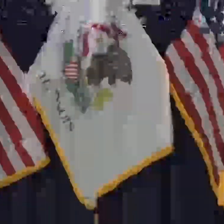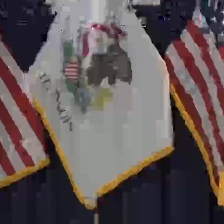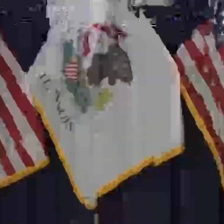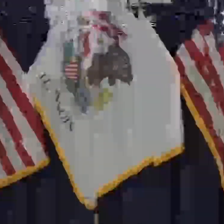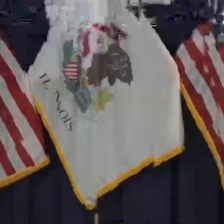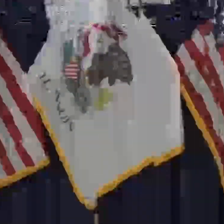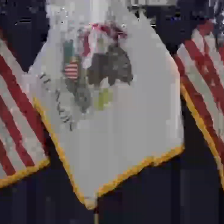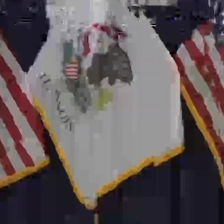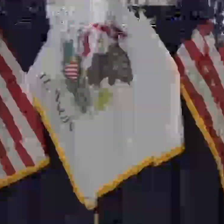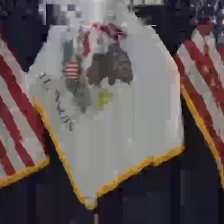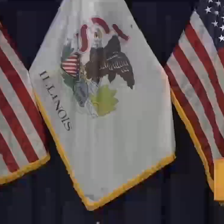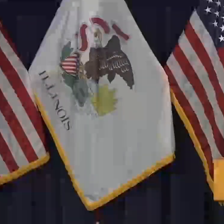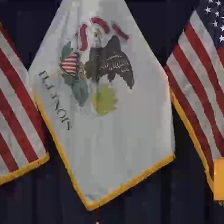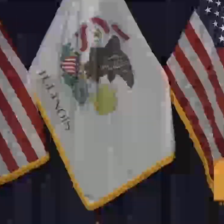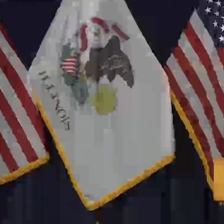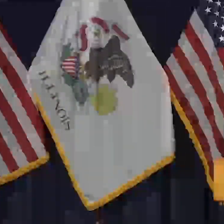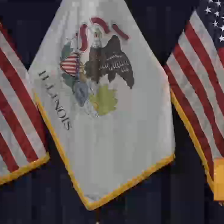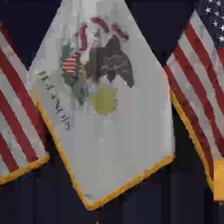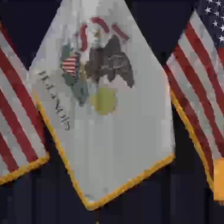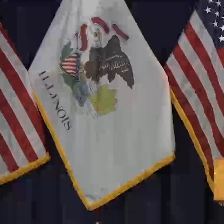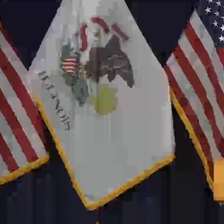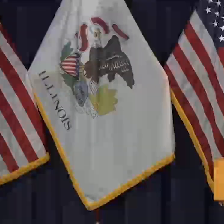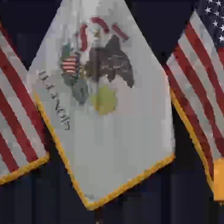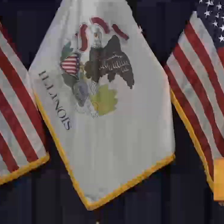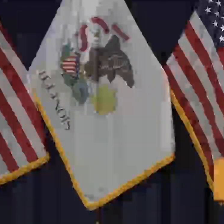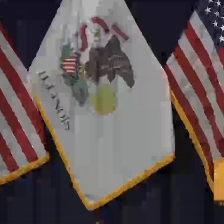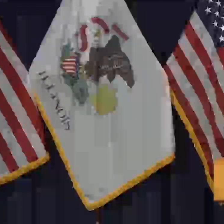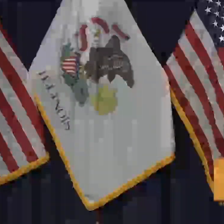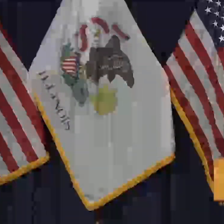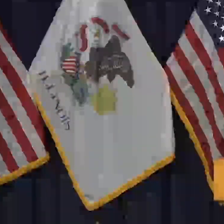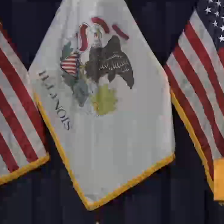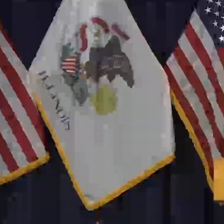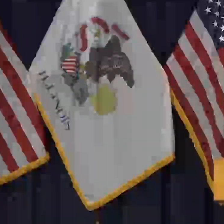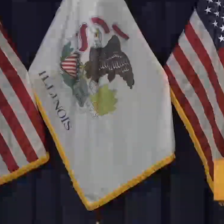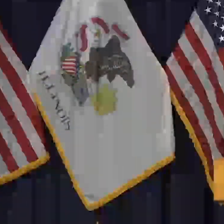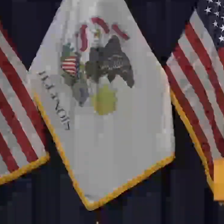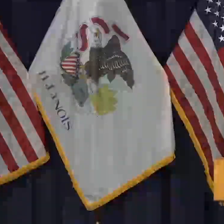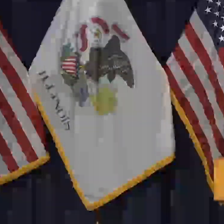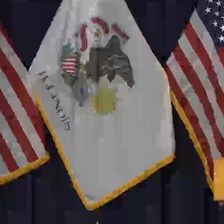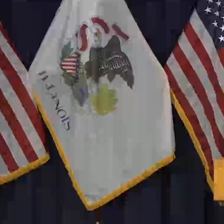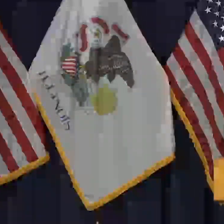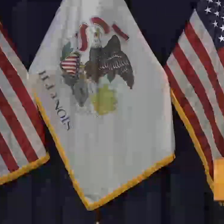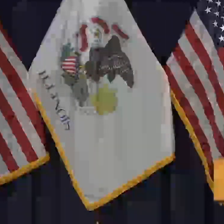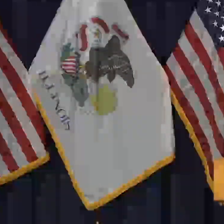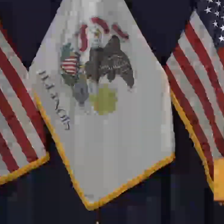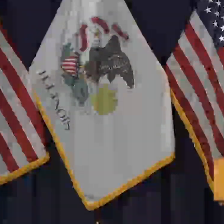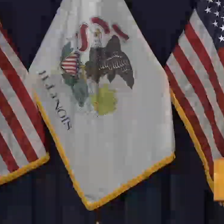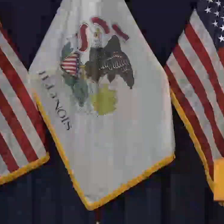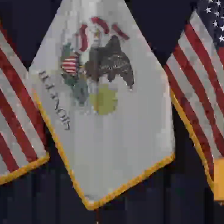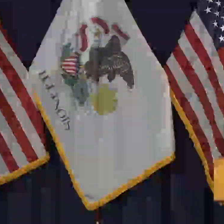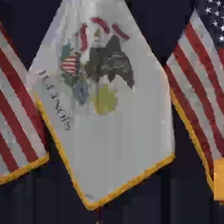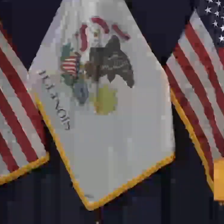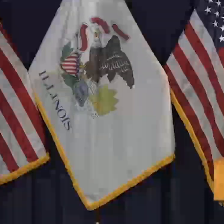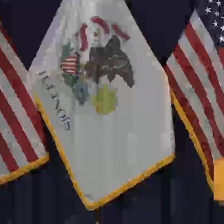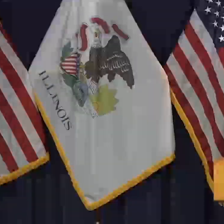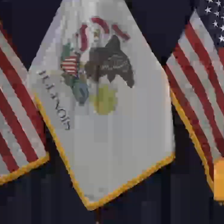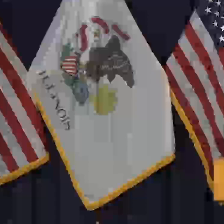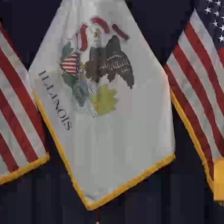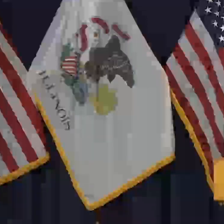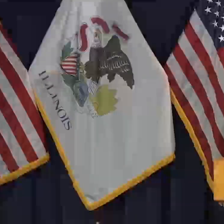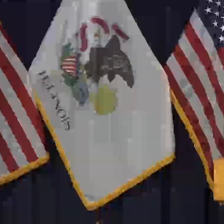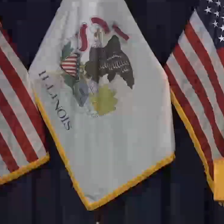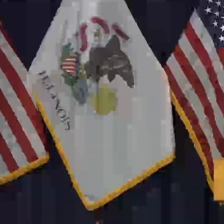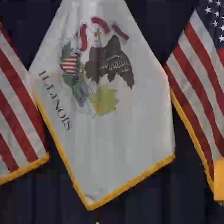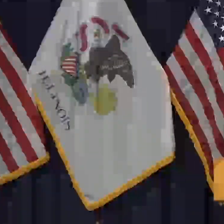68,232. Desde ayer, 136 muertes con COVID-19 fueron reportadas y